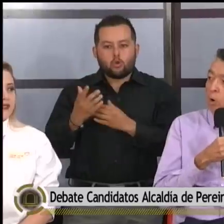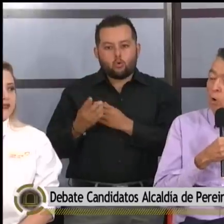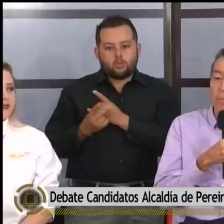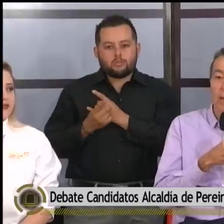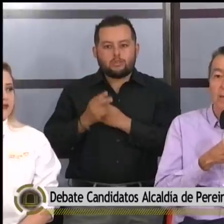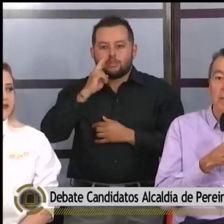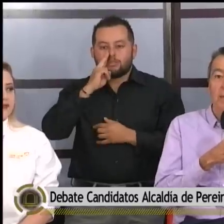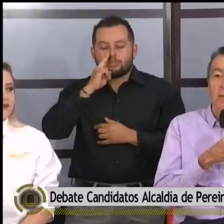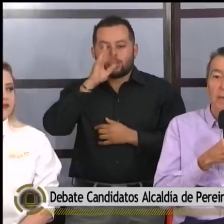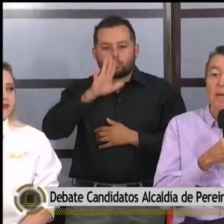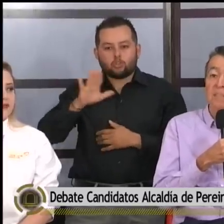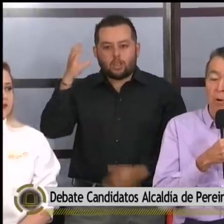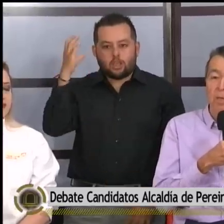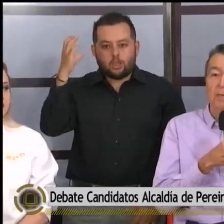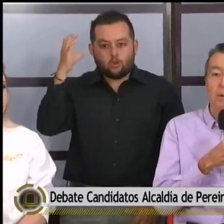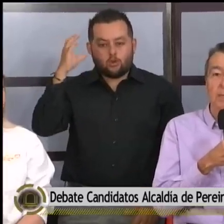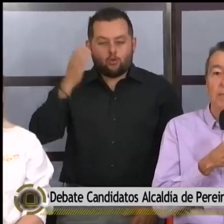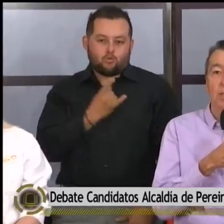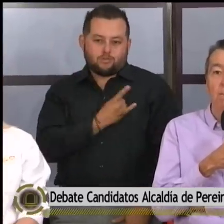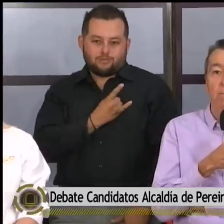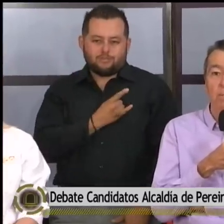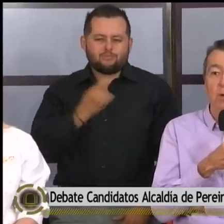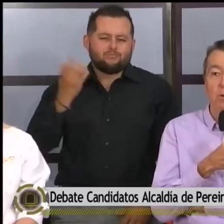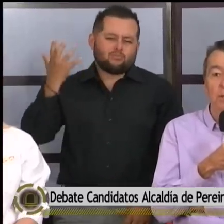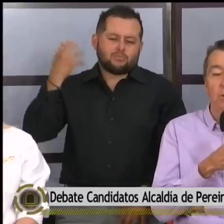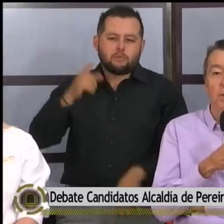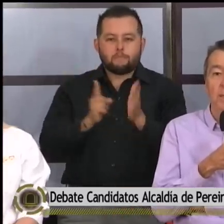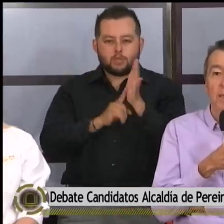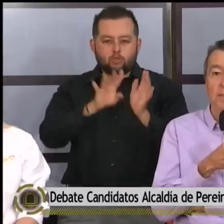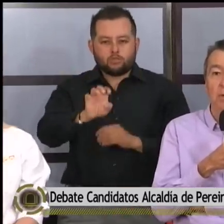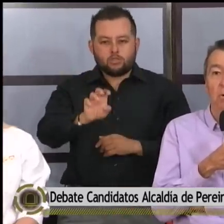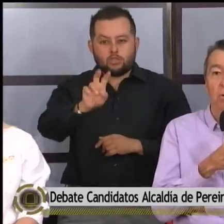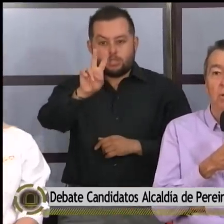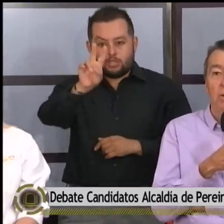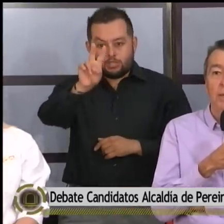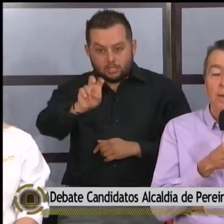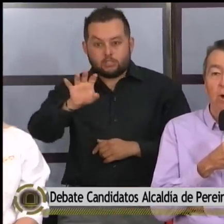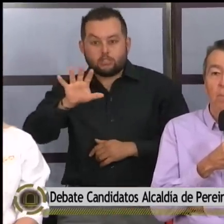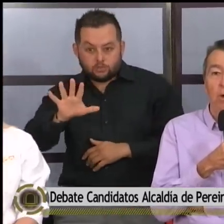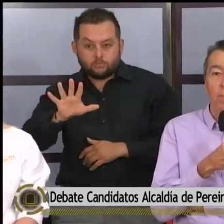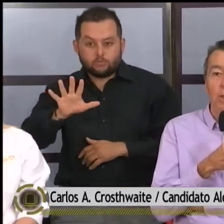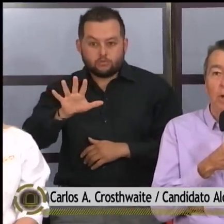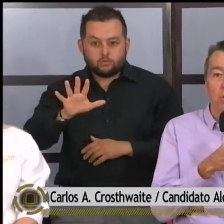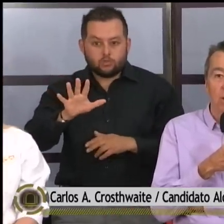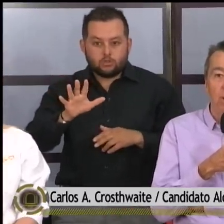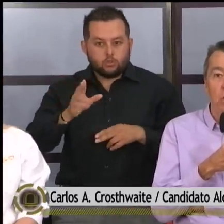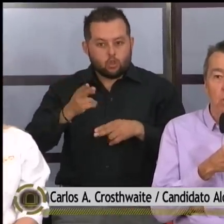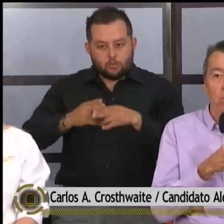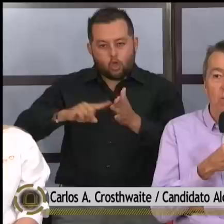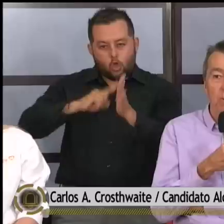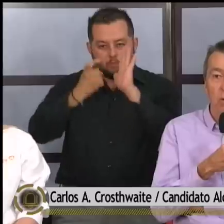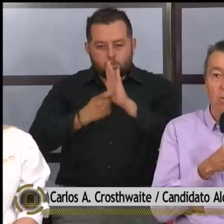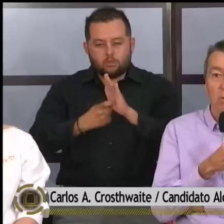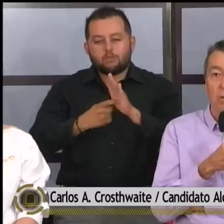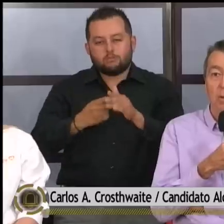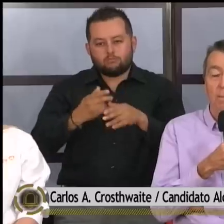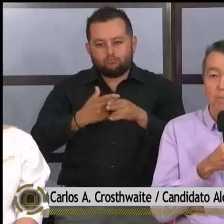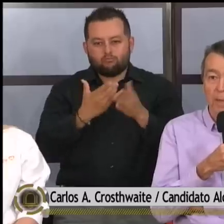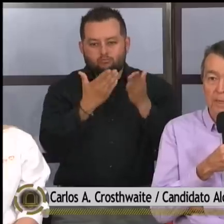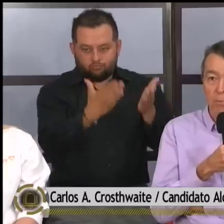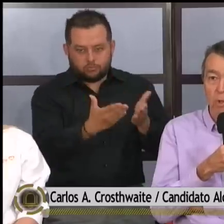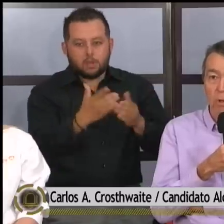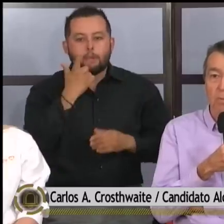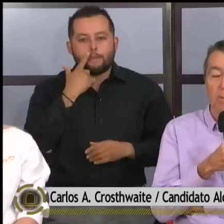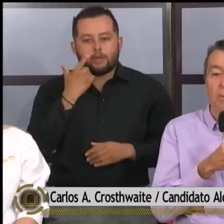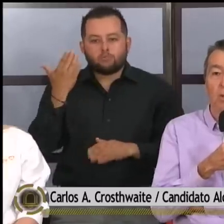Nacional de Colombia, egresado ya hace bastante tiempo, en 1975. Nombre completo: Carlos Alfredo Crossway Ferro. Mi